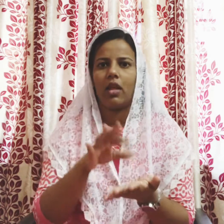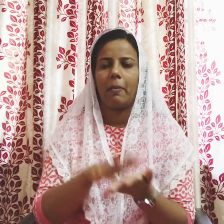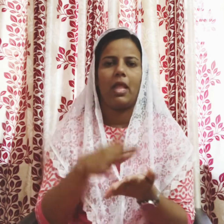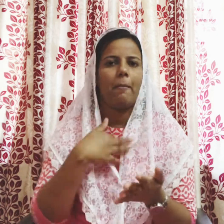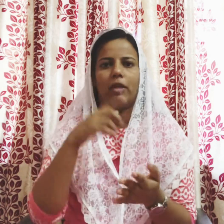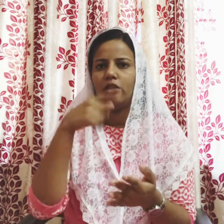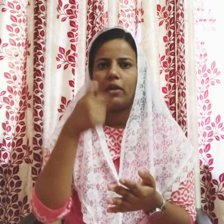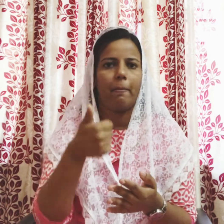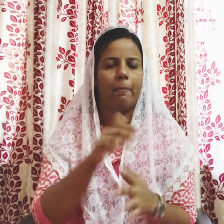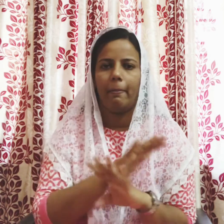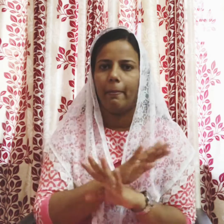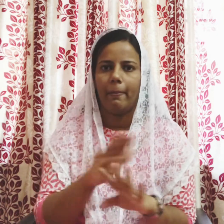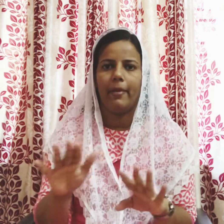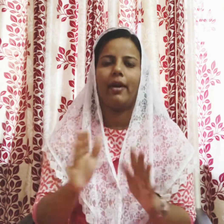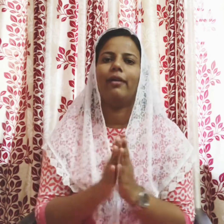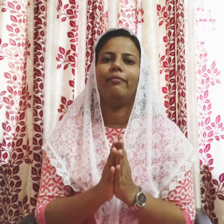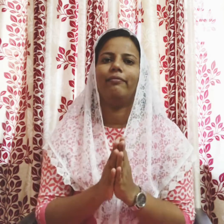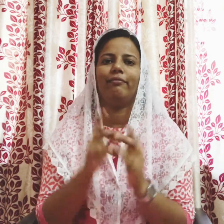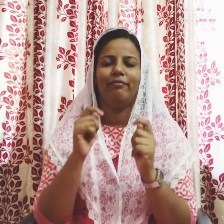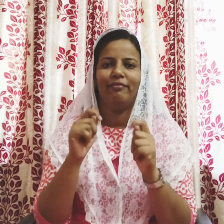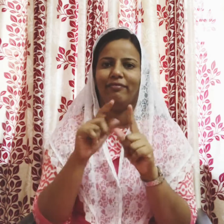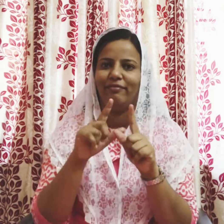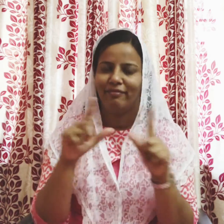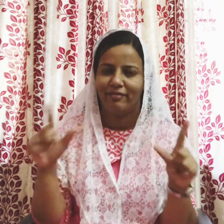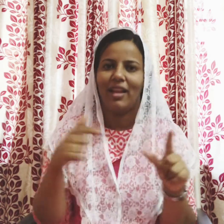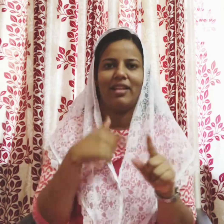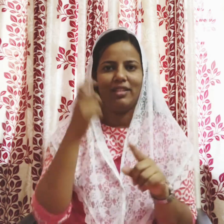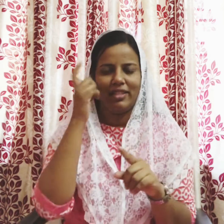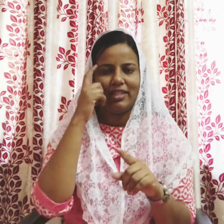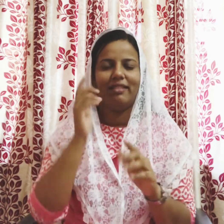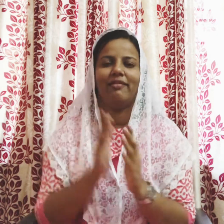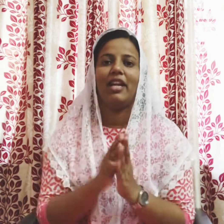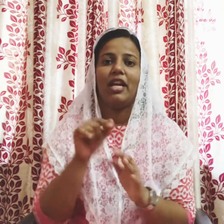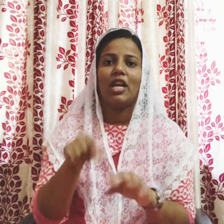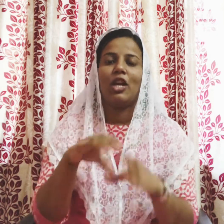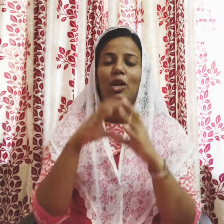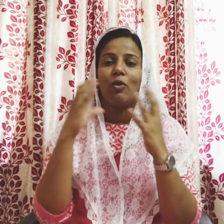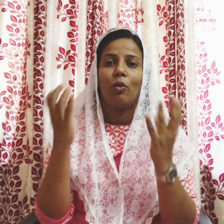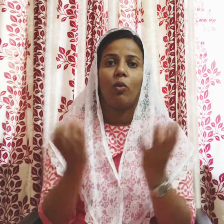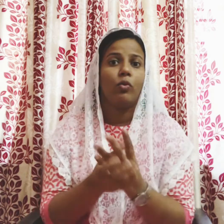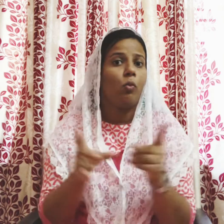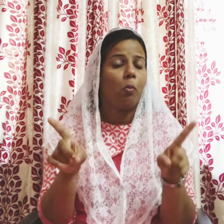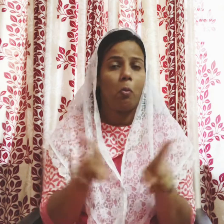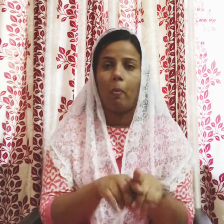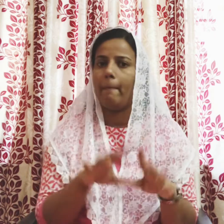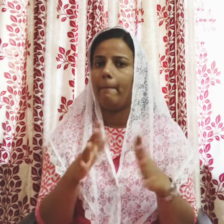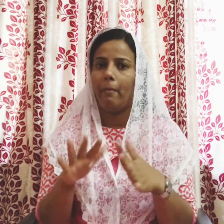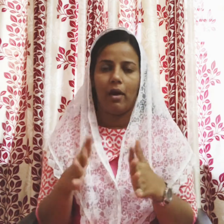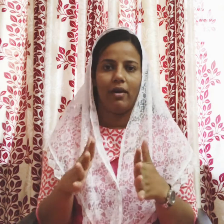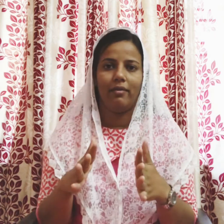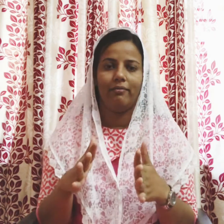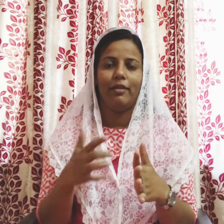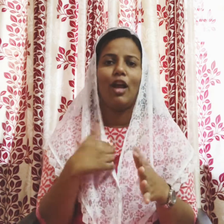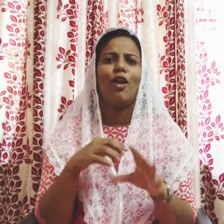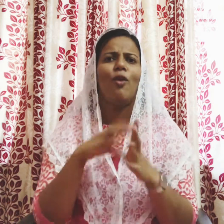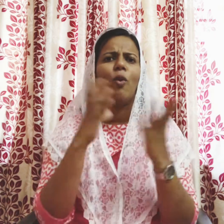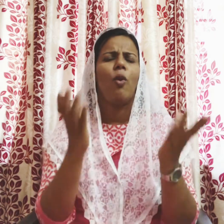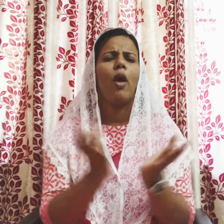നമ്മുടെ ജീവിതത്തിൽ ഉണ്ടാകാൻ പാടില്ല. ഹല്ലേലൂയ, സ്തോത്രം. അതാണ് പറയുന്നത്, നിങ്ങൾ ഈ ലോകത്തിന് അനുരൂപരാകരുത്. ഇപ്പം ലോകത്തിലെ മനുഷ്യരെല്ലാം